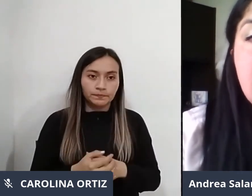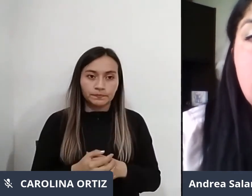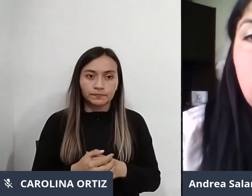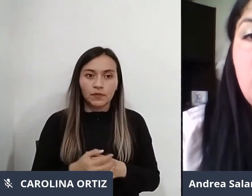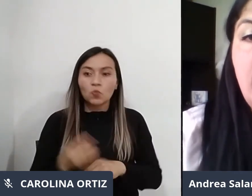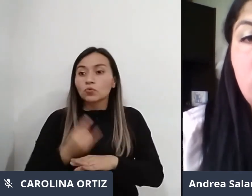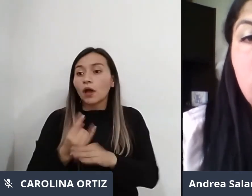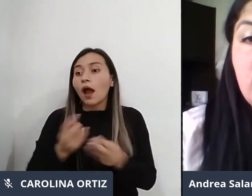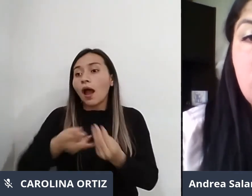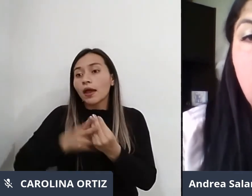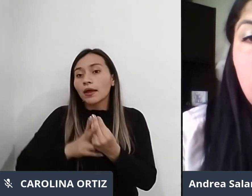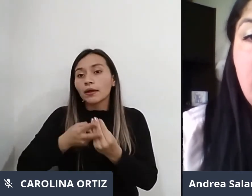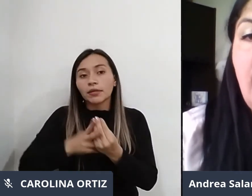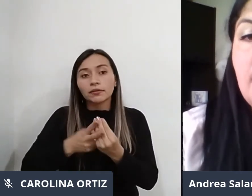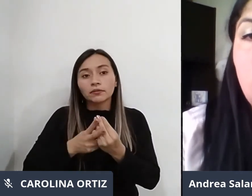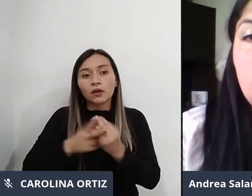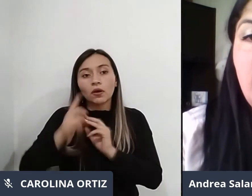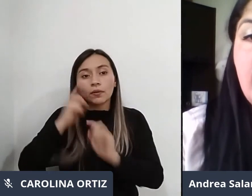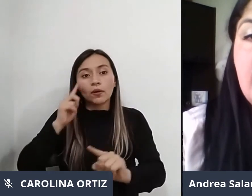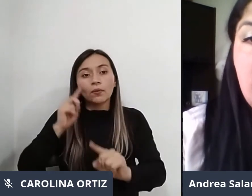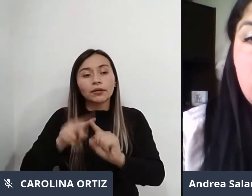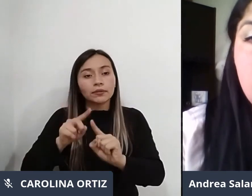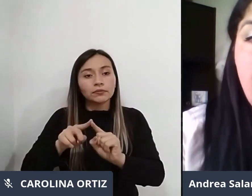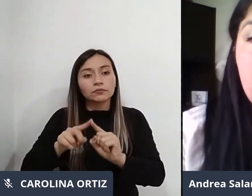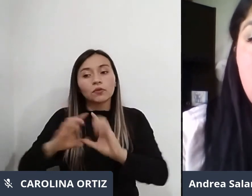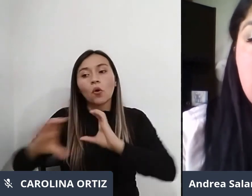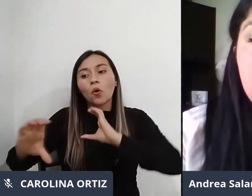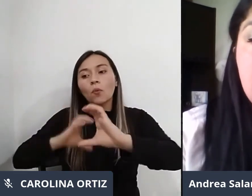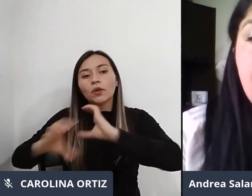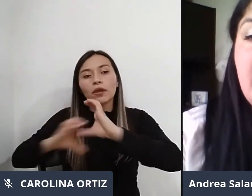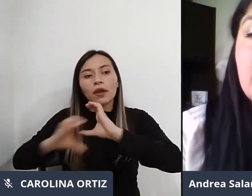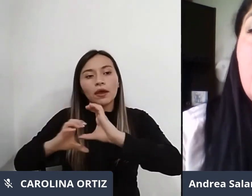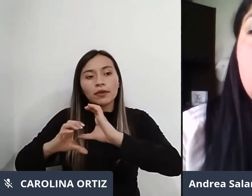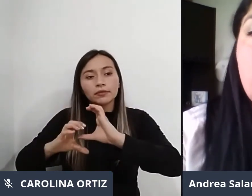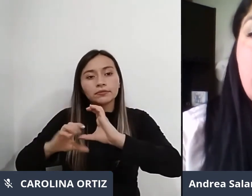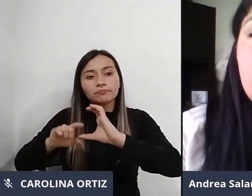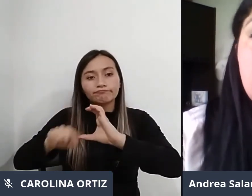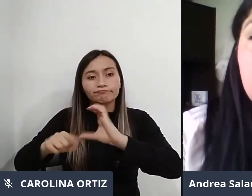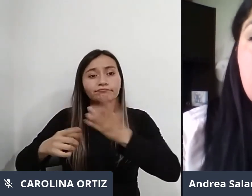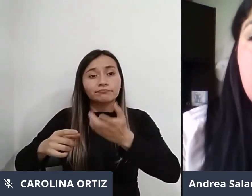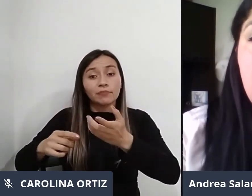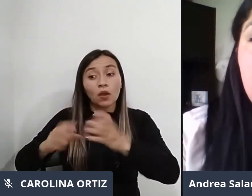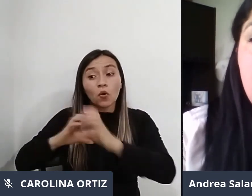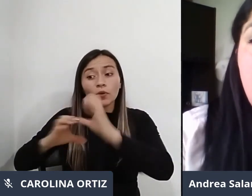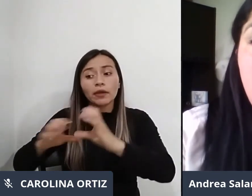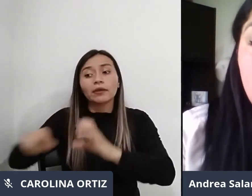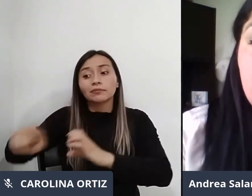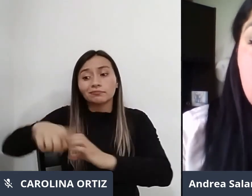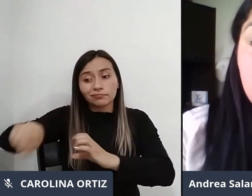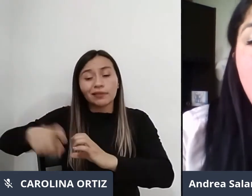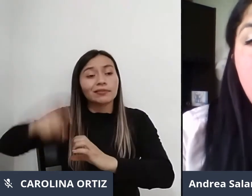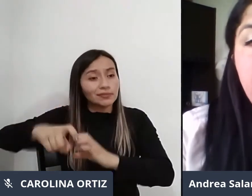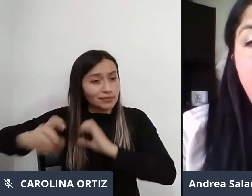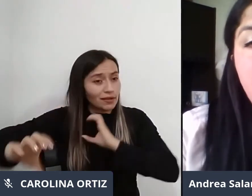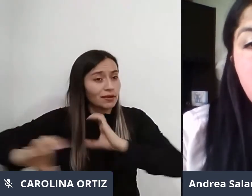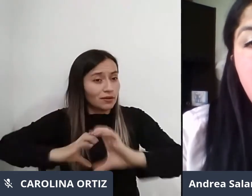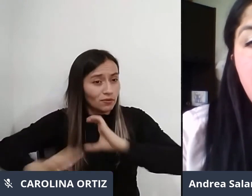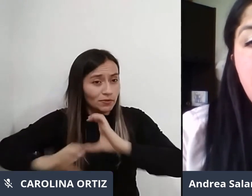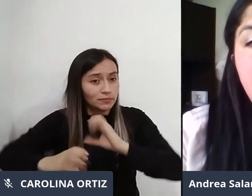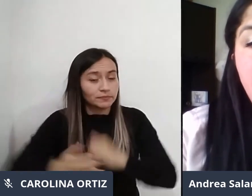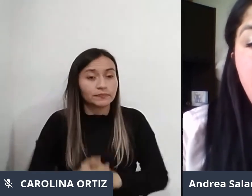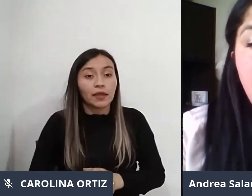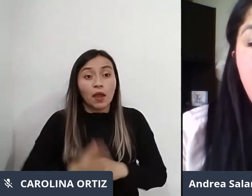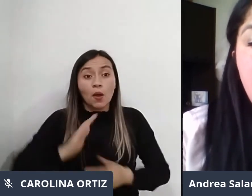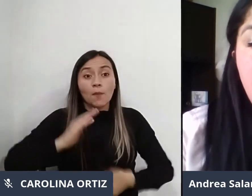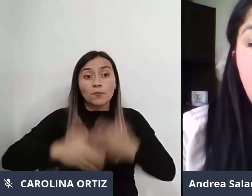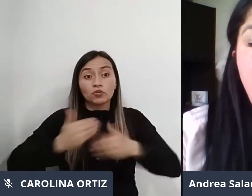herramientas, pueden seguirse comunicando con esas comunidades que en estos momentos lo necesitan más que nunca, ¿sí? Los procesos comunitarios tienen